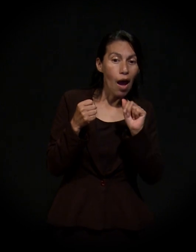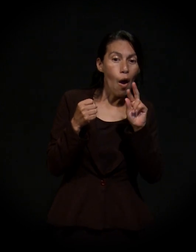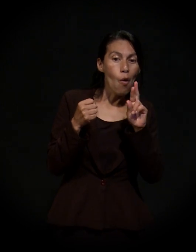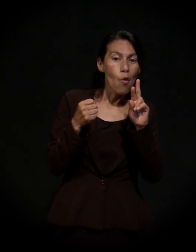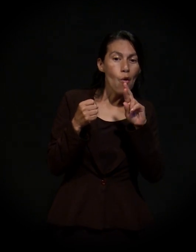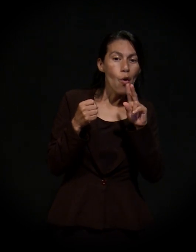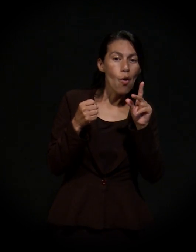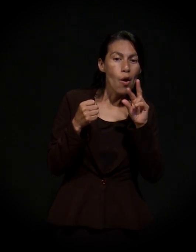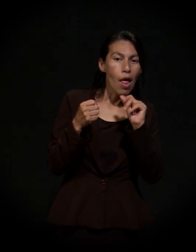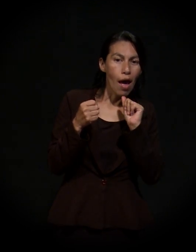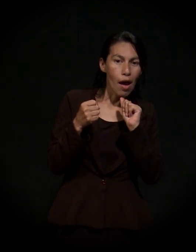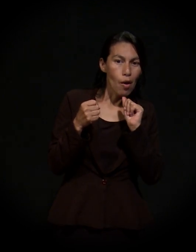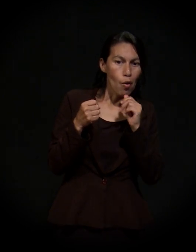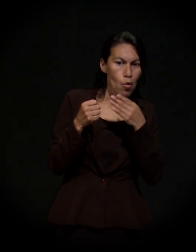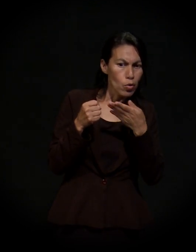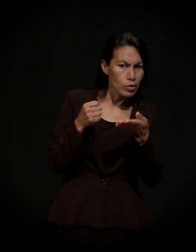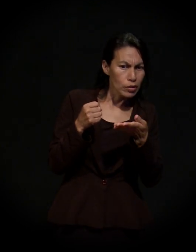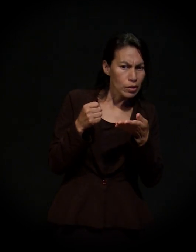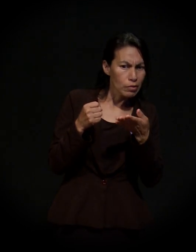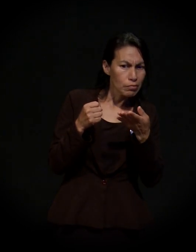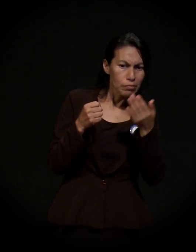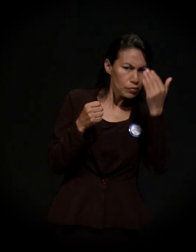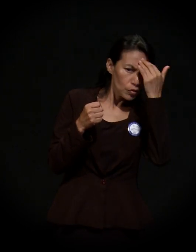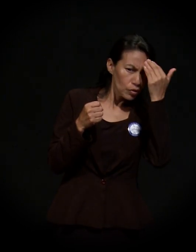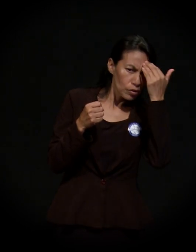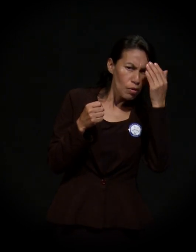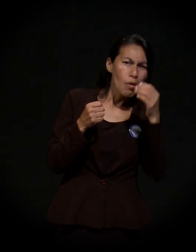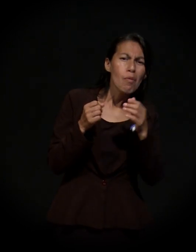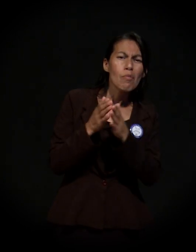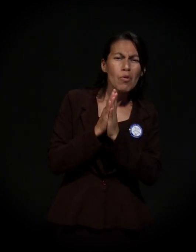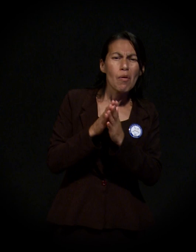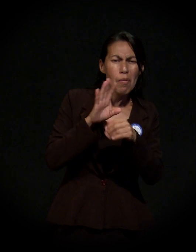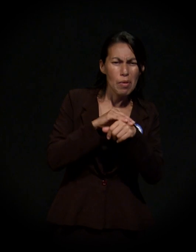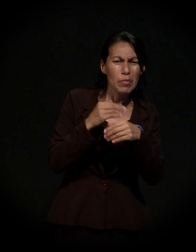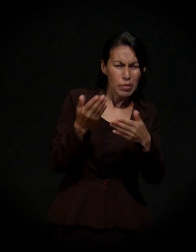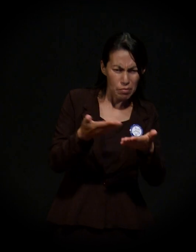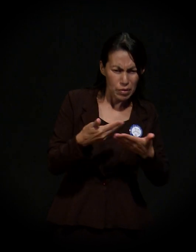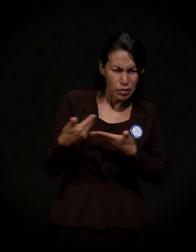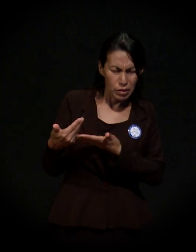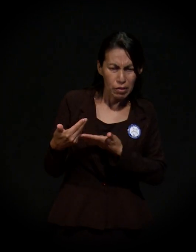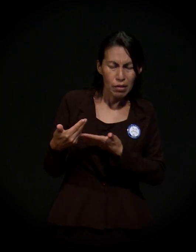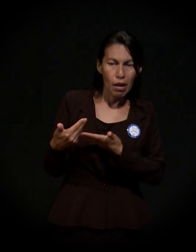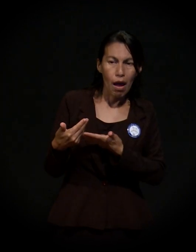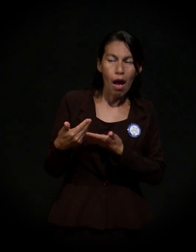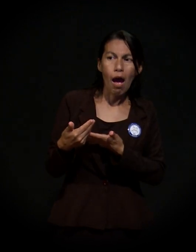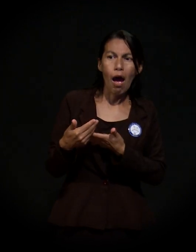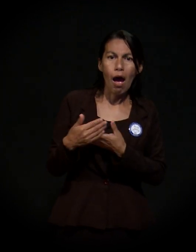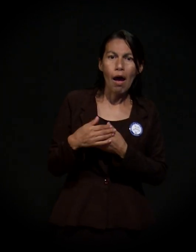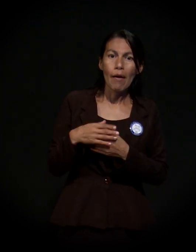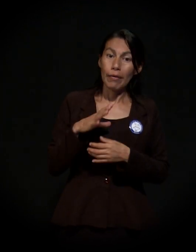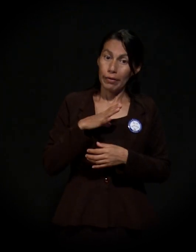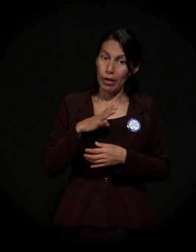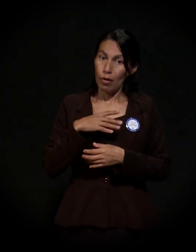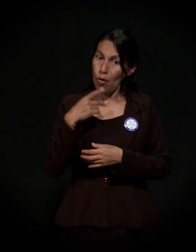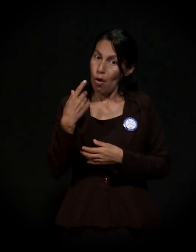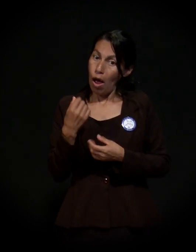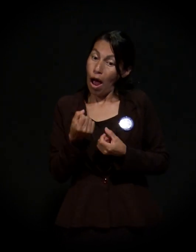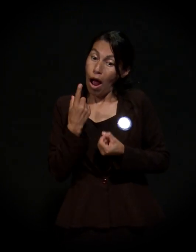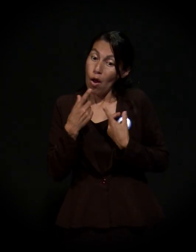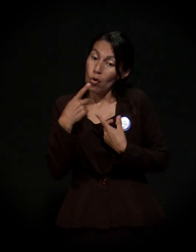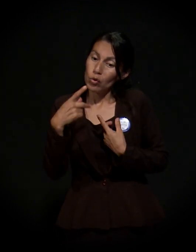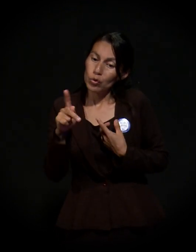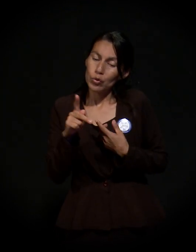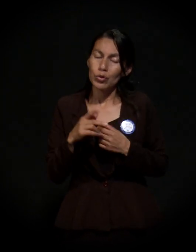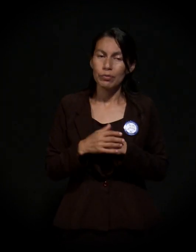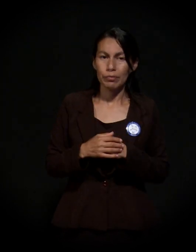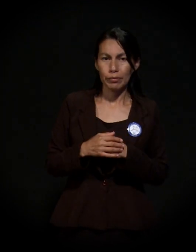usted no me conoce, pero yo sí, permítame pasar a su casa. Yo traigo algo que es